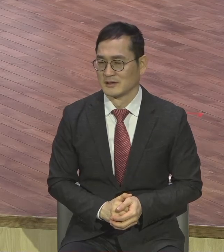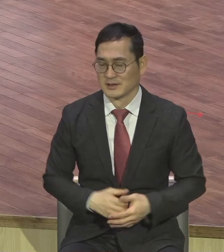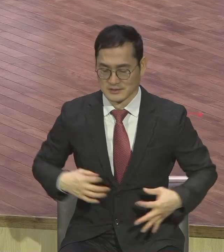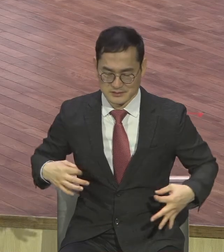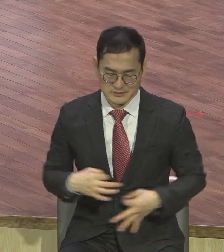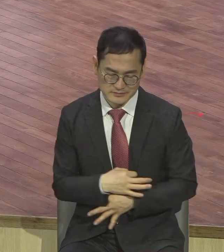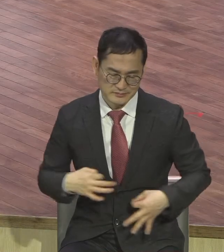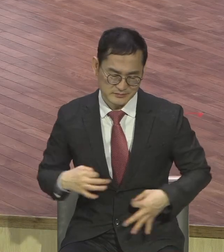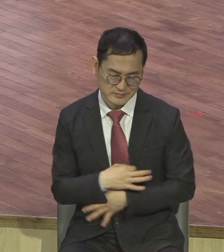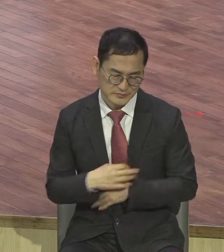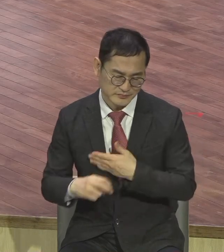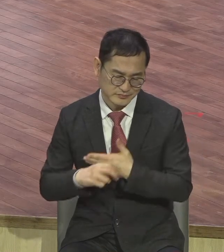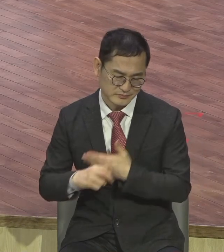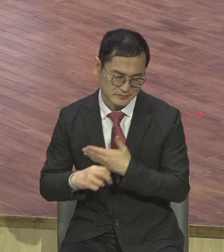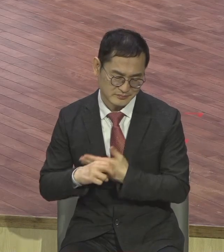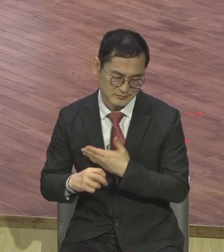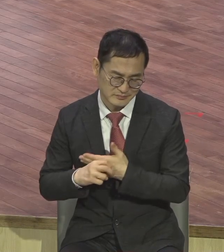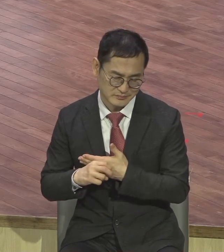자